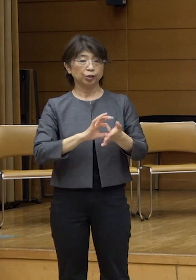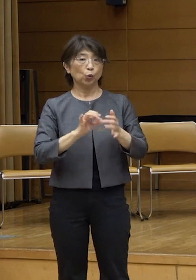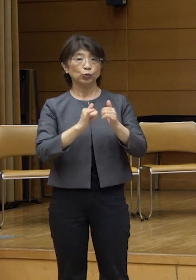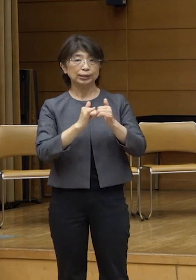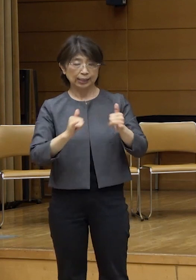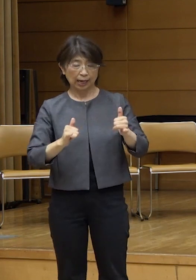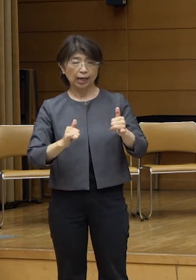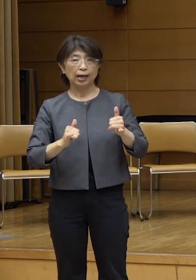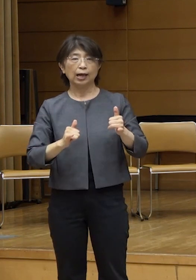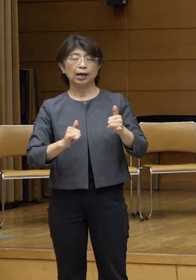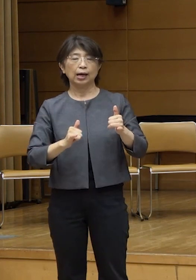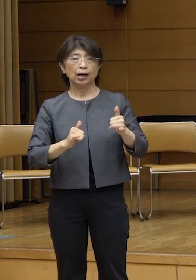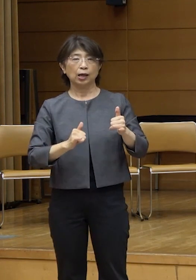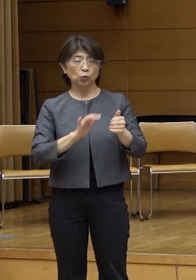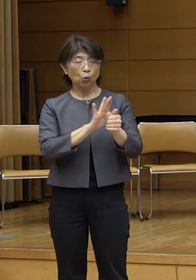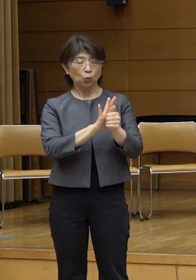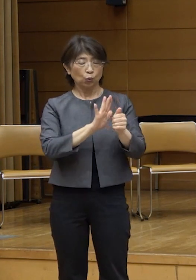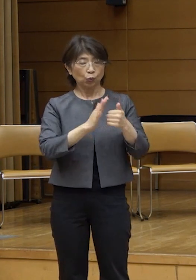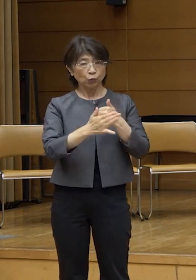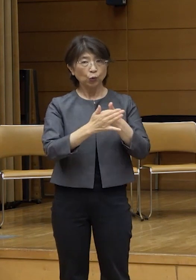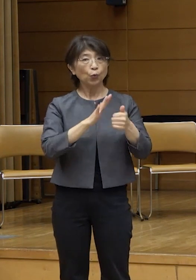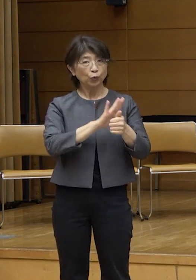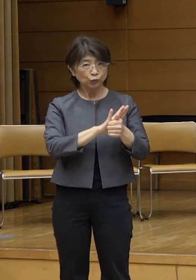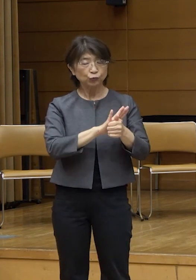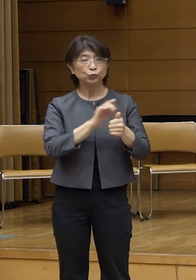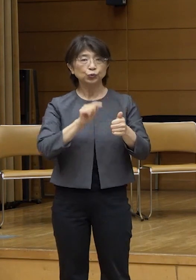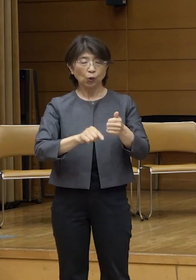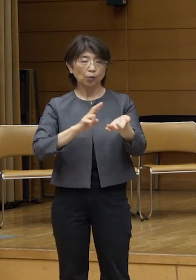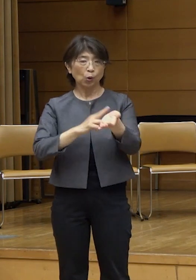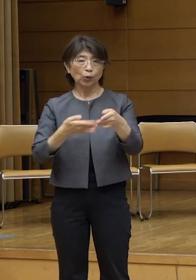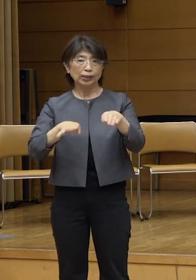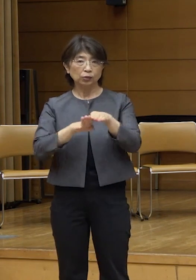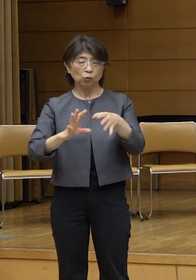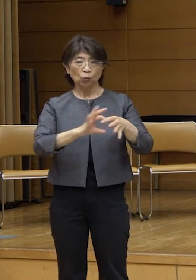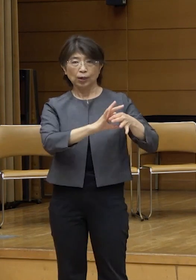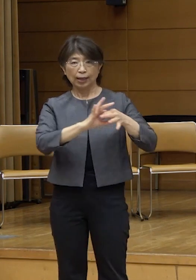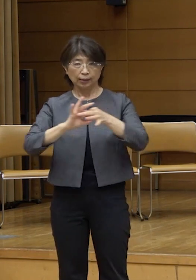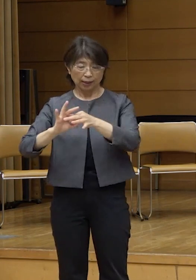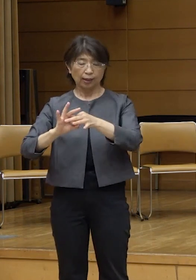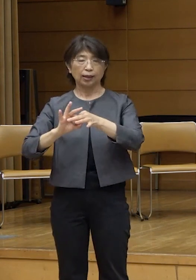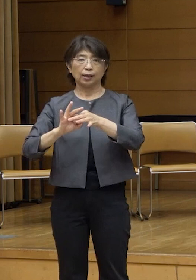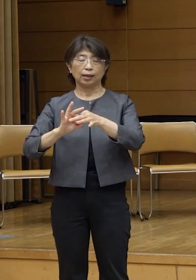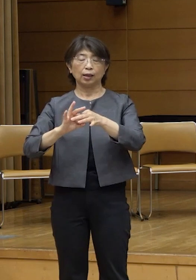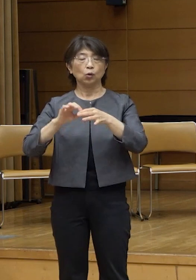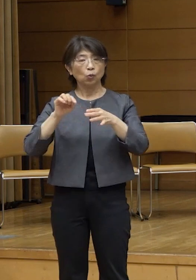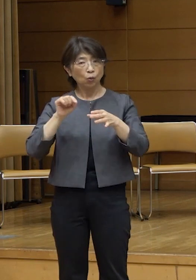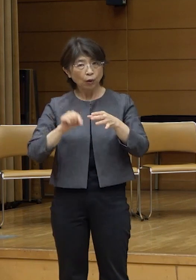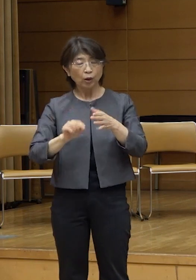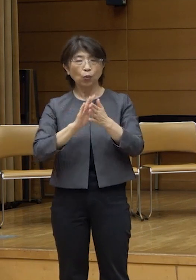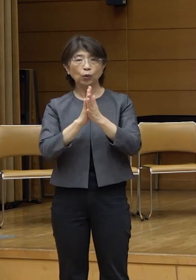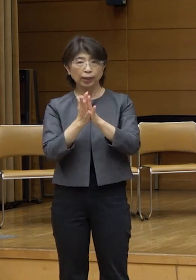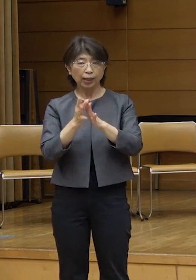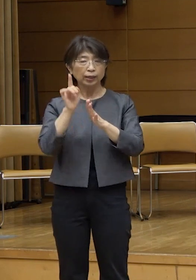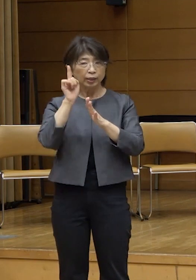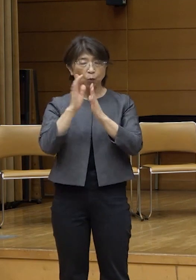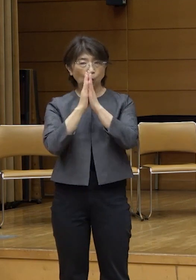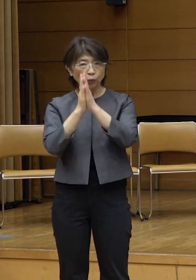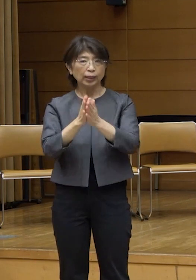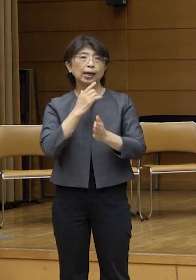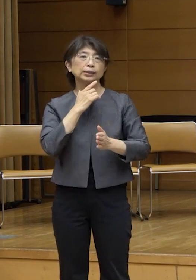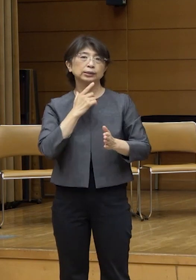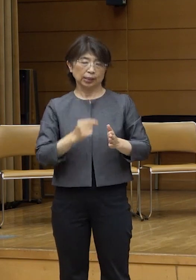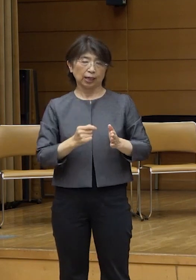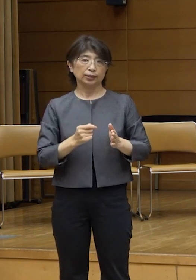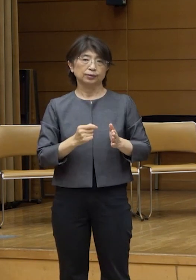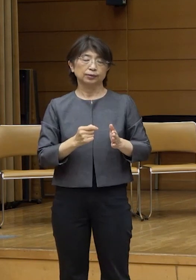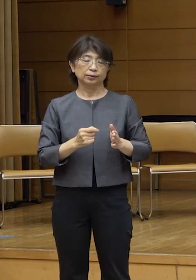関係との連携、これが必要だろうと思いますので、まあ、引き続き県には、そのようなことをお願いしたいなというような